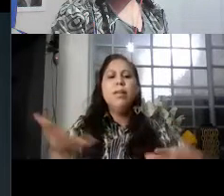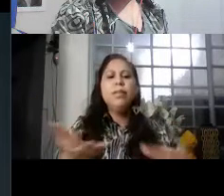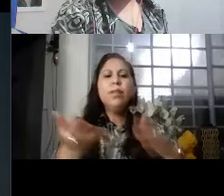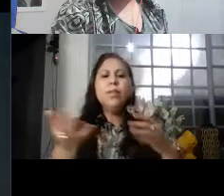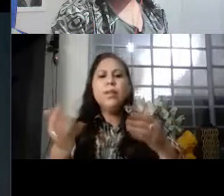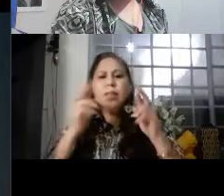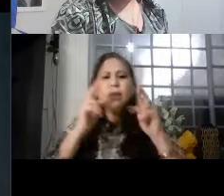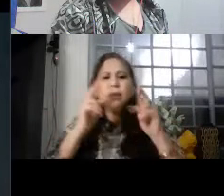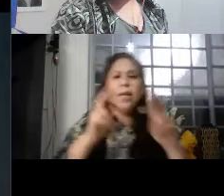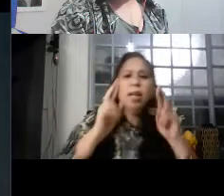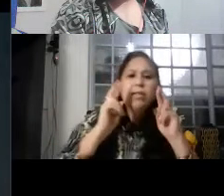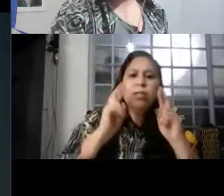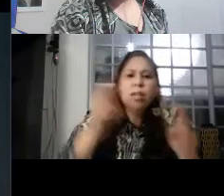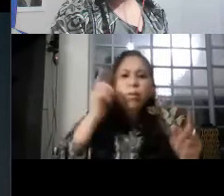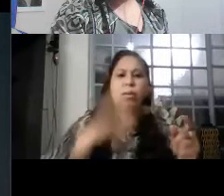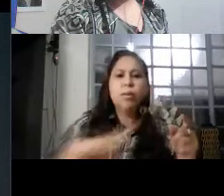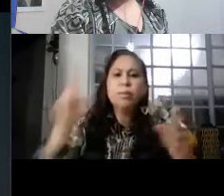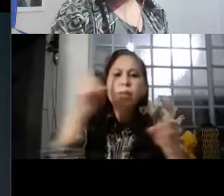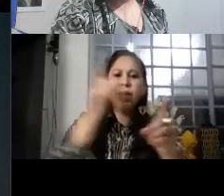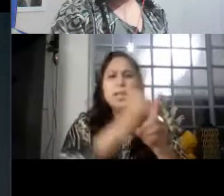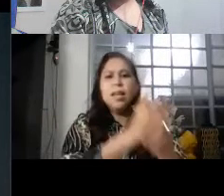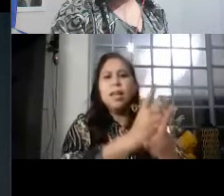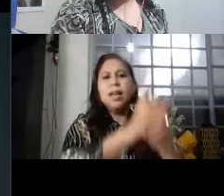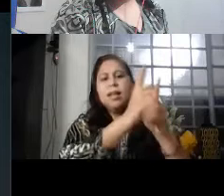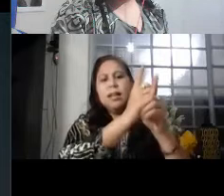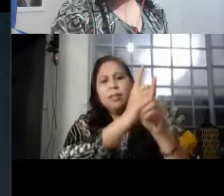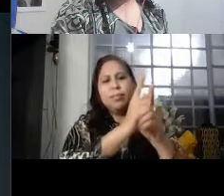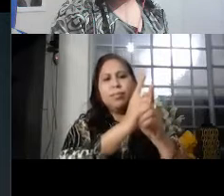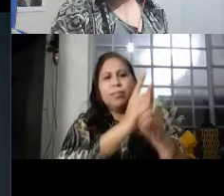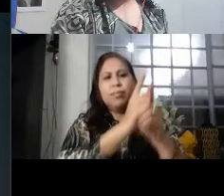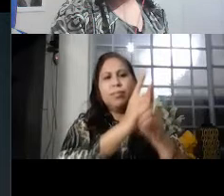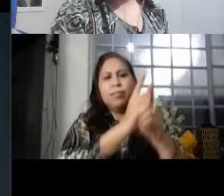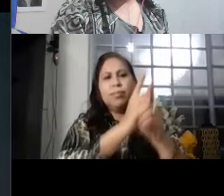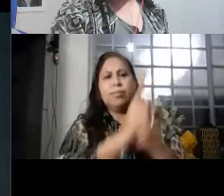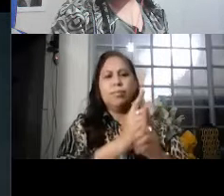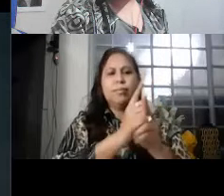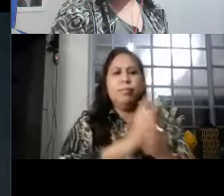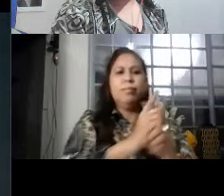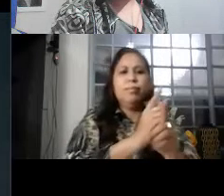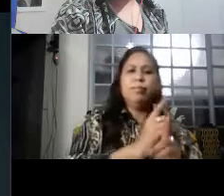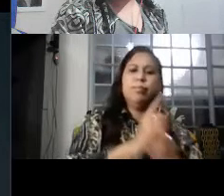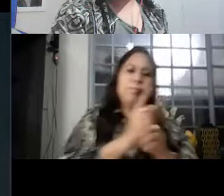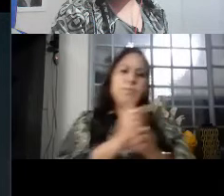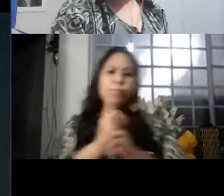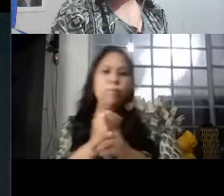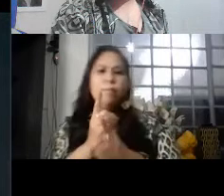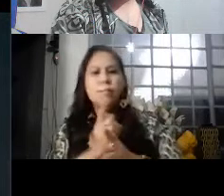Não sei porque você disse adeus.